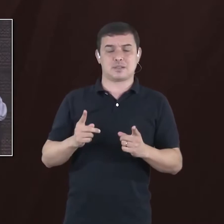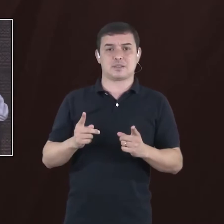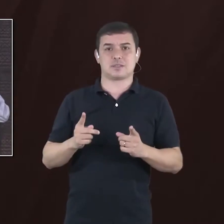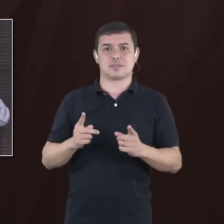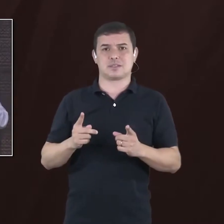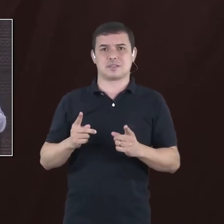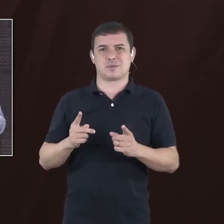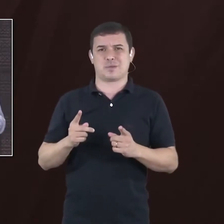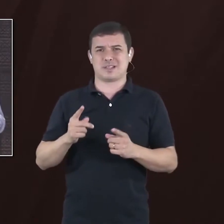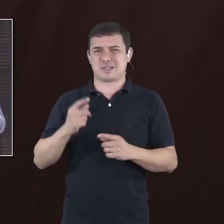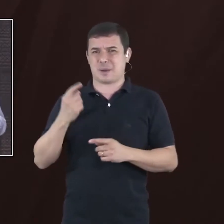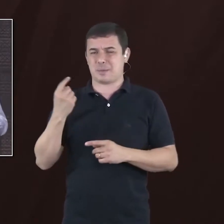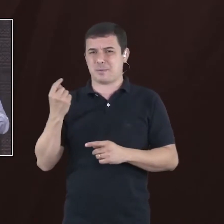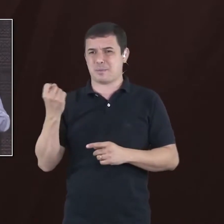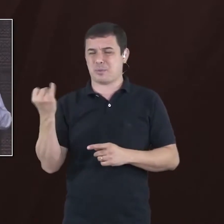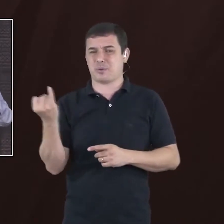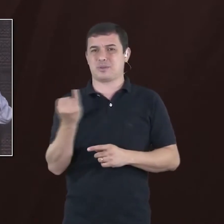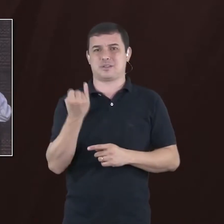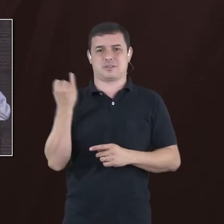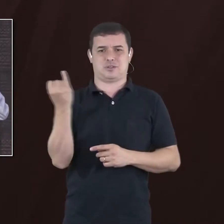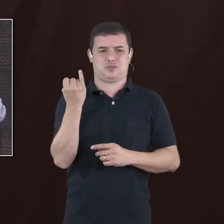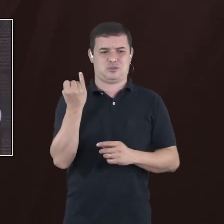parte central, a parte